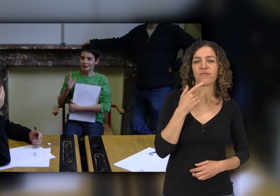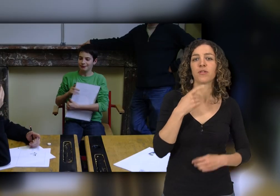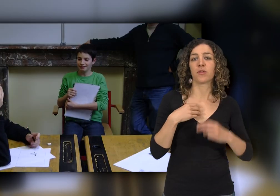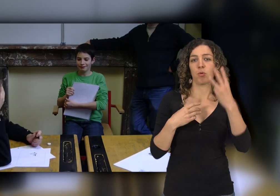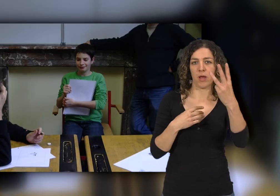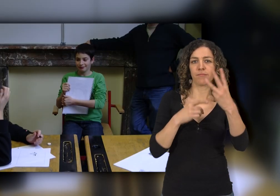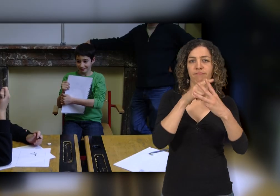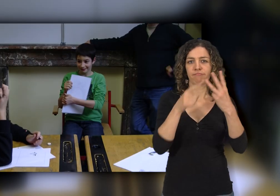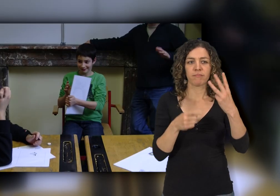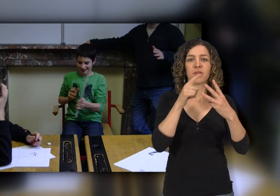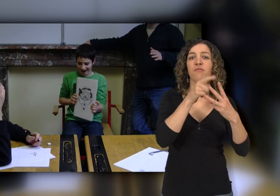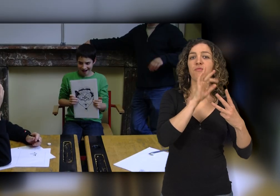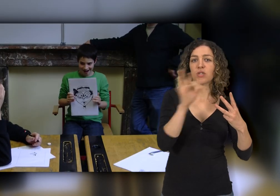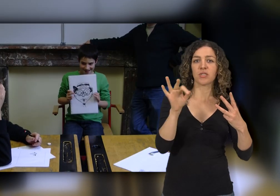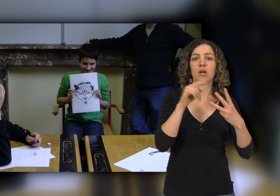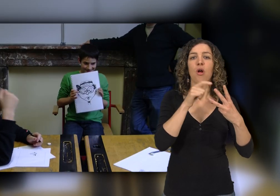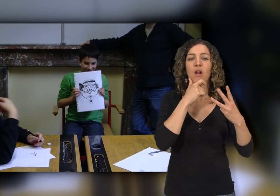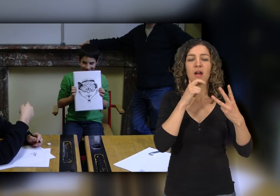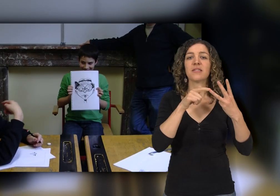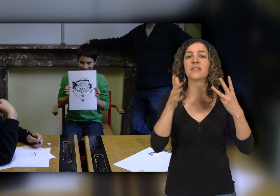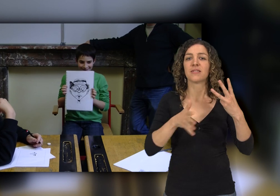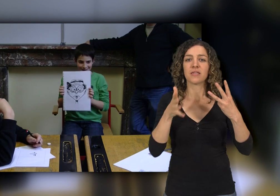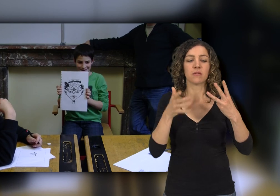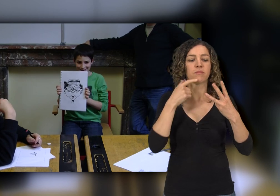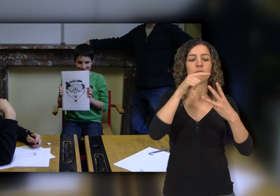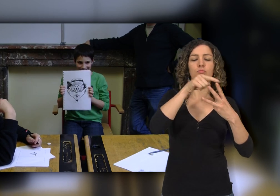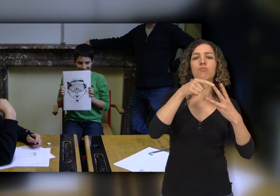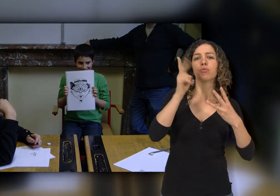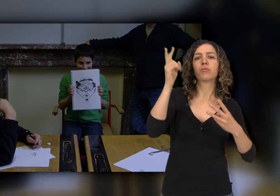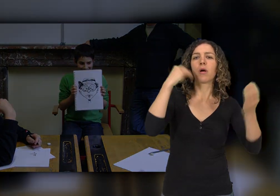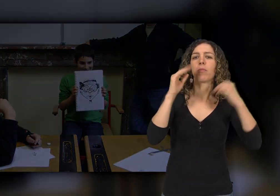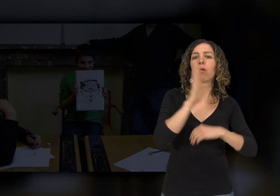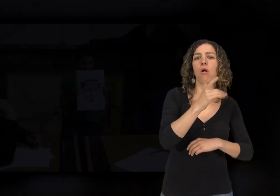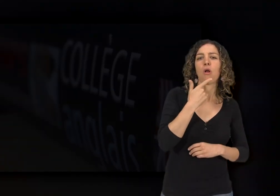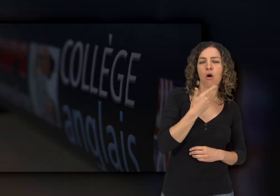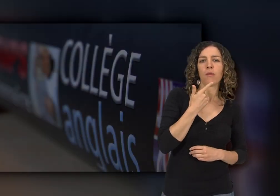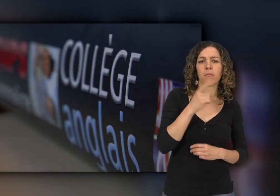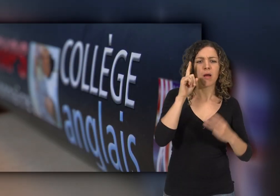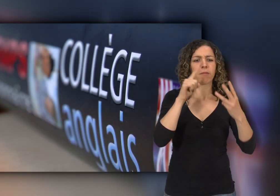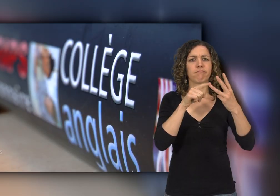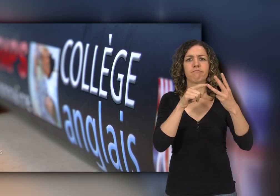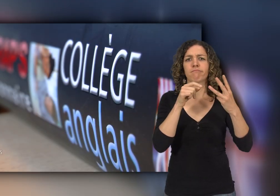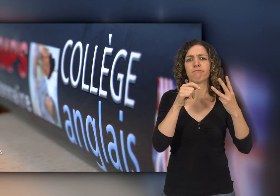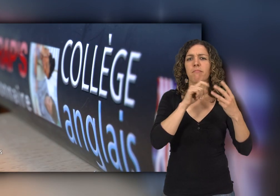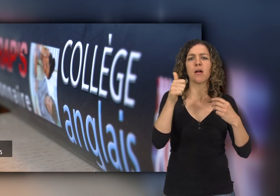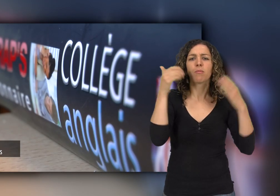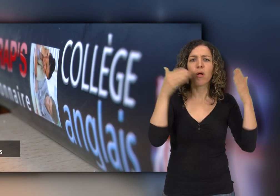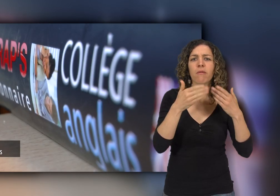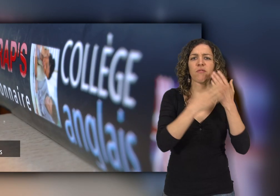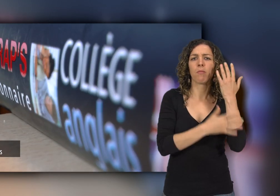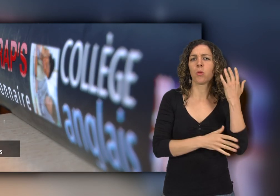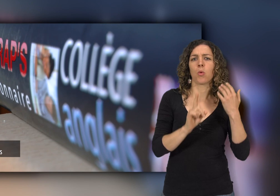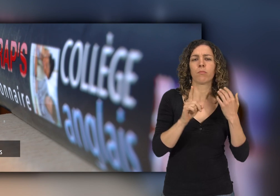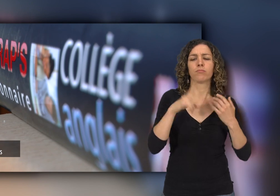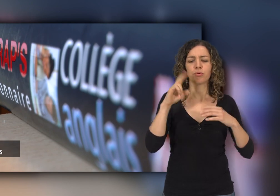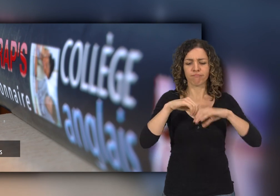logique en fait. Donc les sourds, ils ont cours de langue des signes, grammaire, syntaxe, vocabulaire, comme les entendants ont cours de français. Donc,